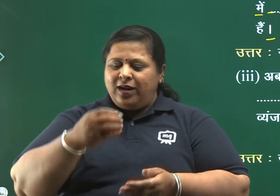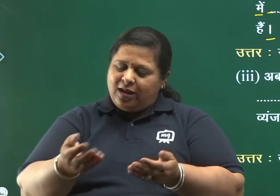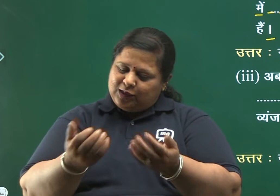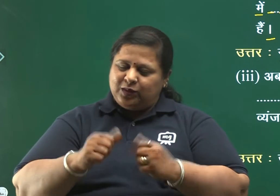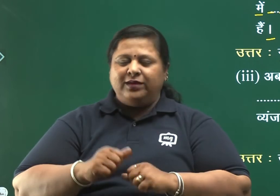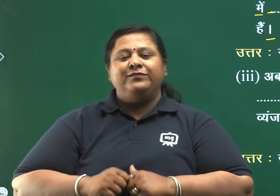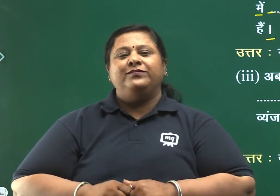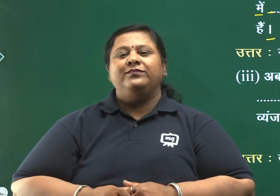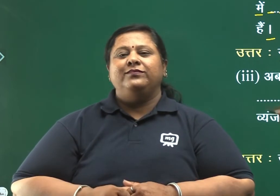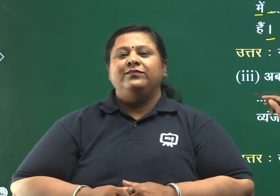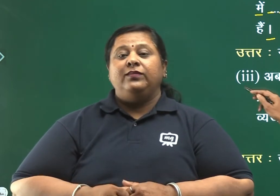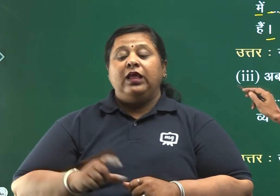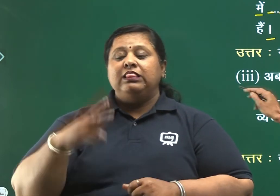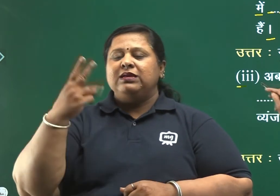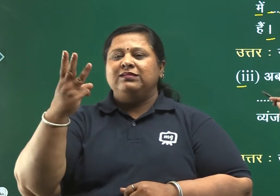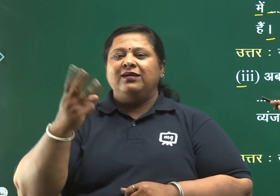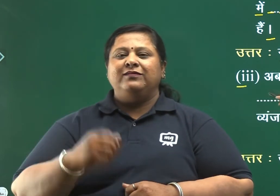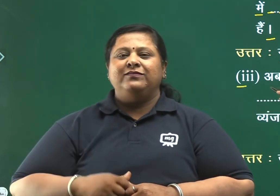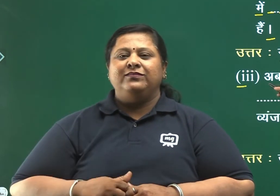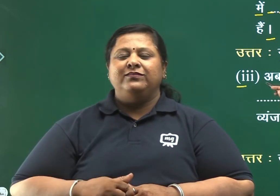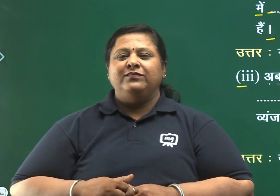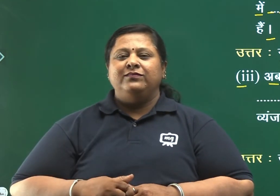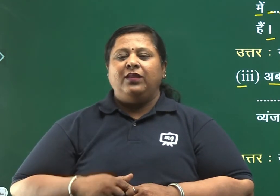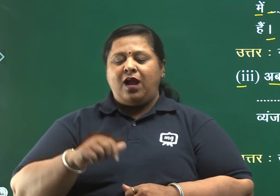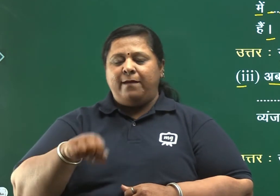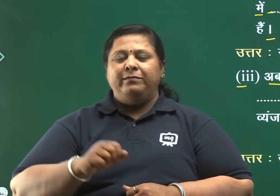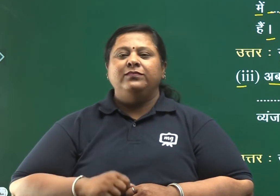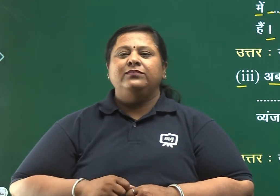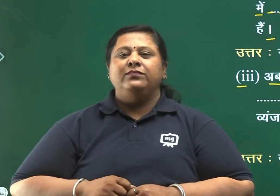हैं। तीसरा प्रश्न, अब